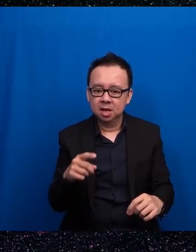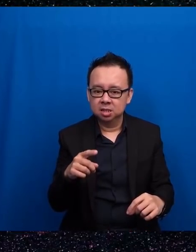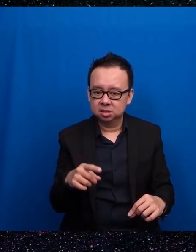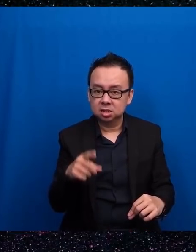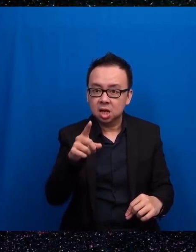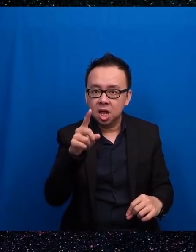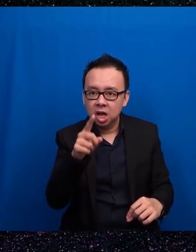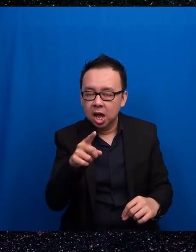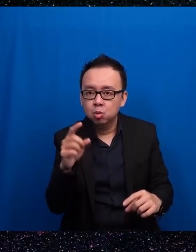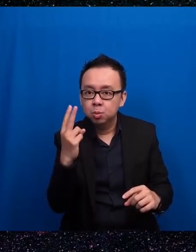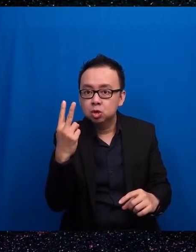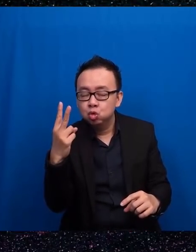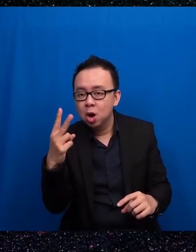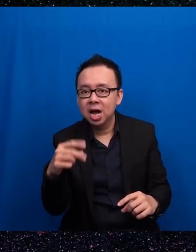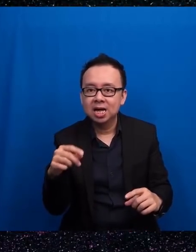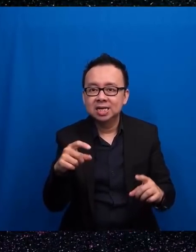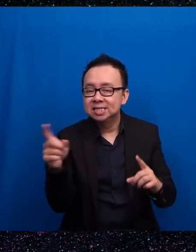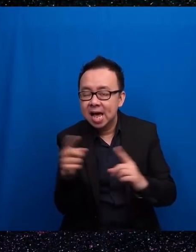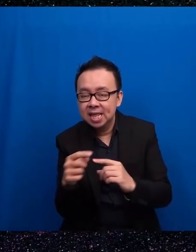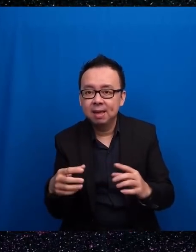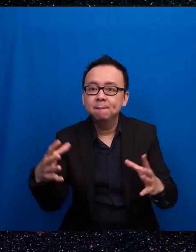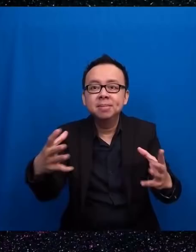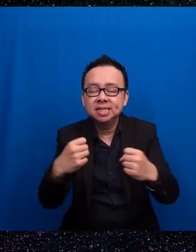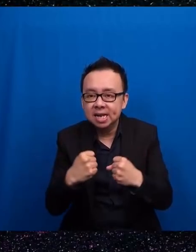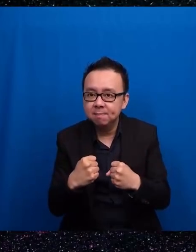mencuci kaki suami istri. Anda berdua saling menerima